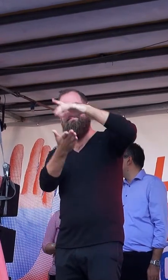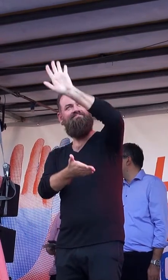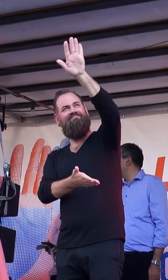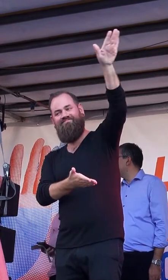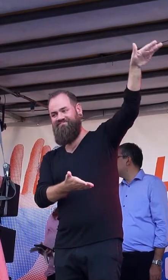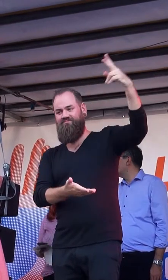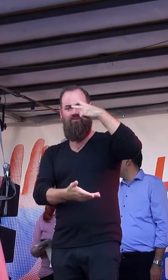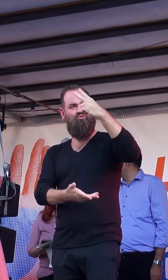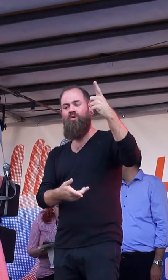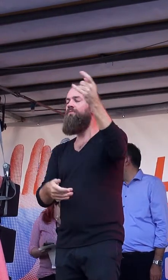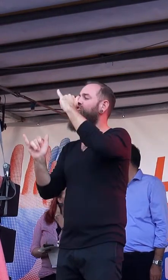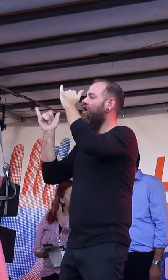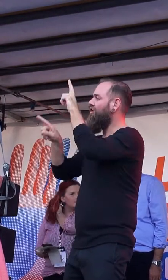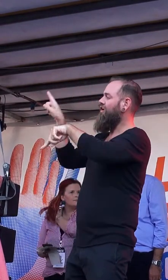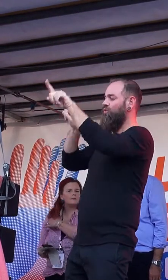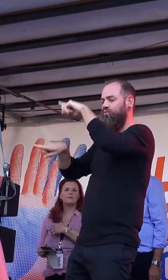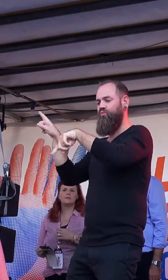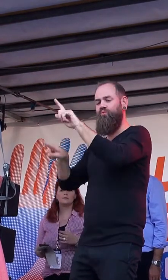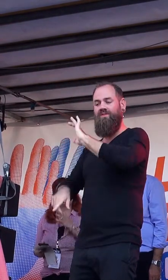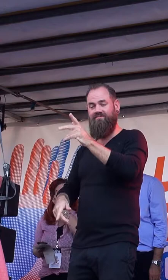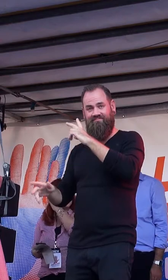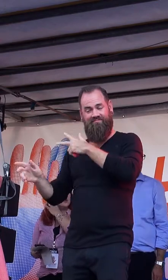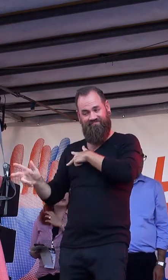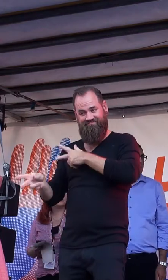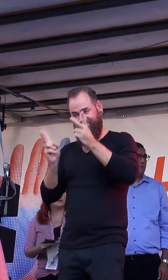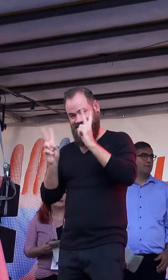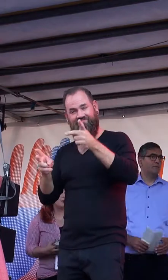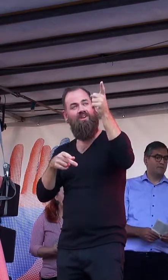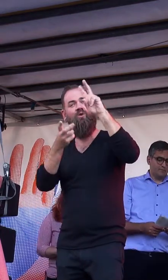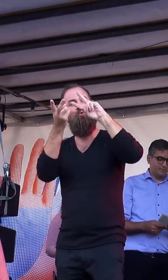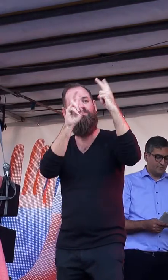Lippenbekenntnissen. Schafft endlich Fakten für faire Mieten. Vielen Dank.